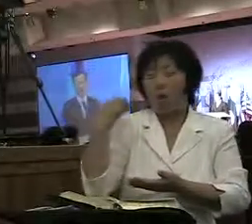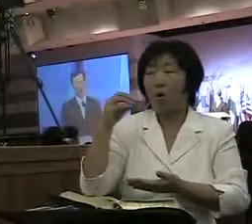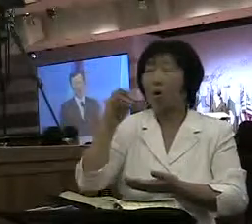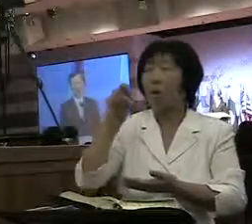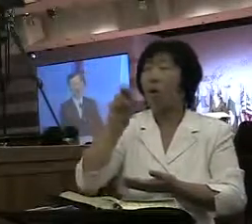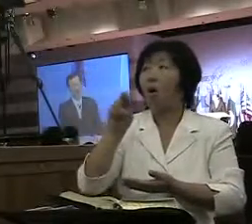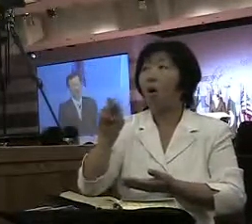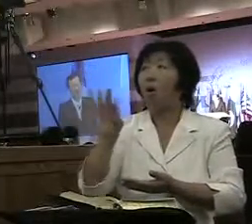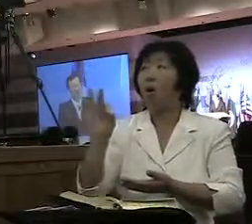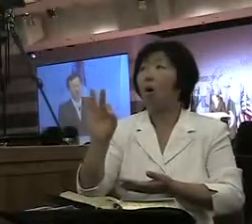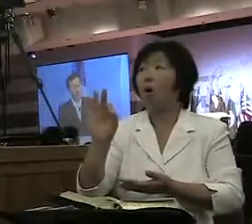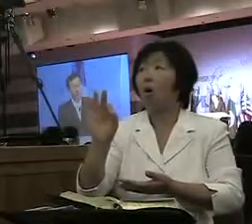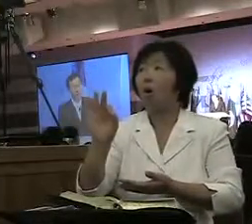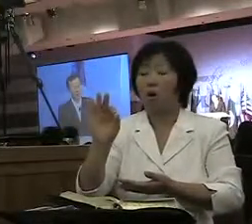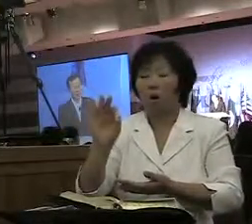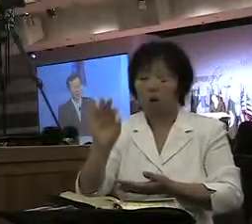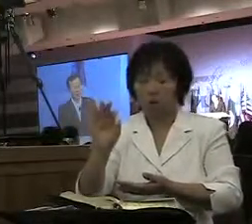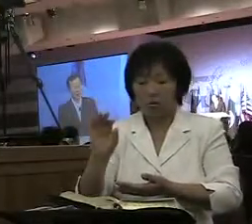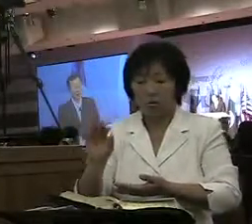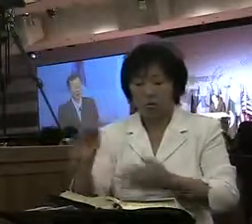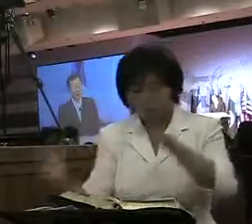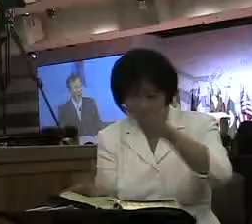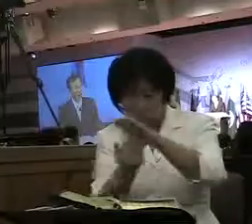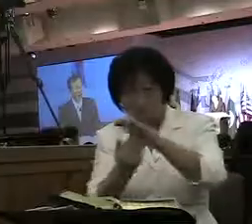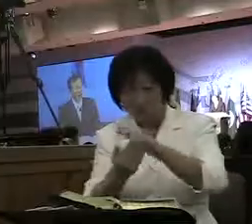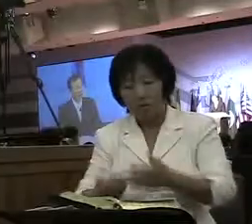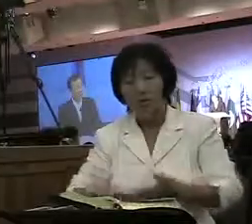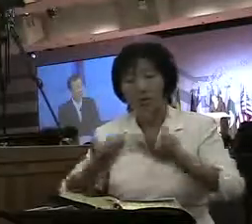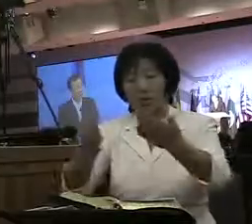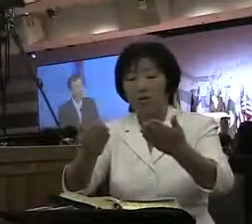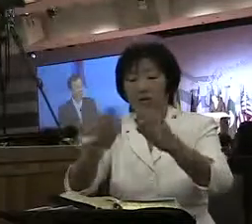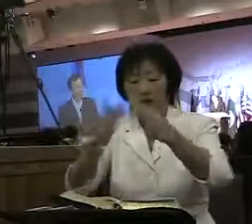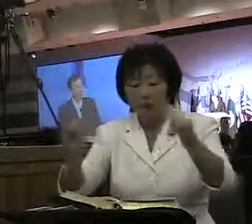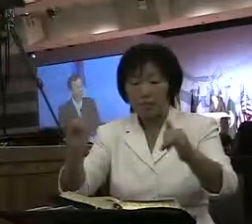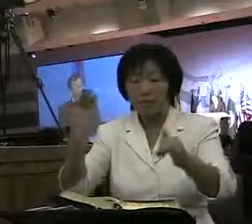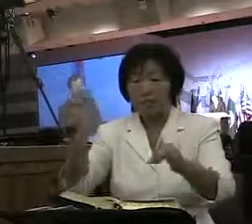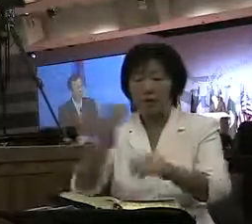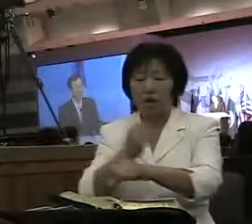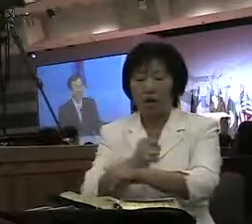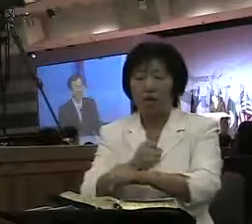소명을 이루어 드릴 수 있는 사람이 되게 하시려는 거예요.